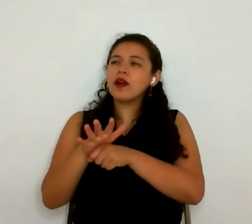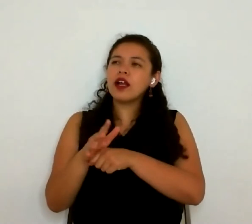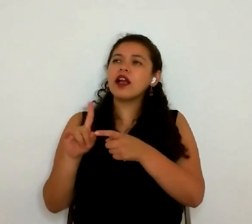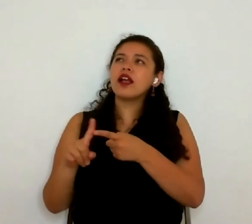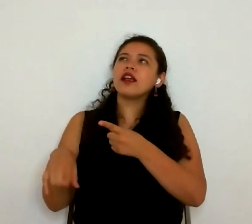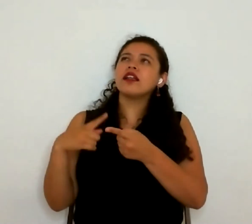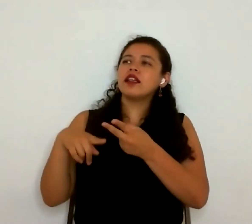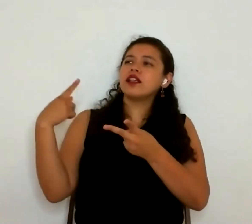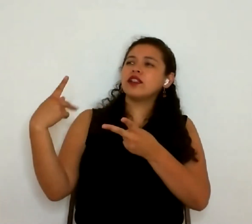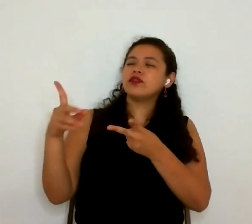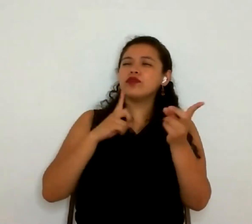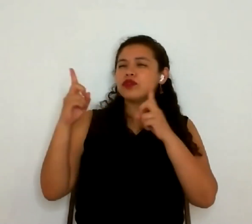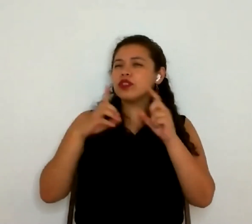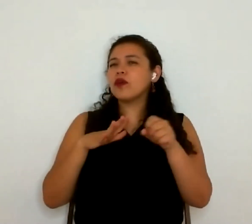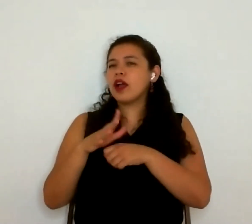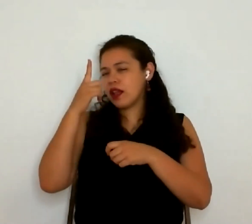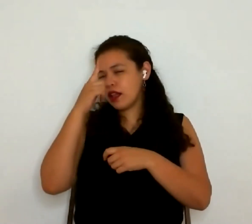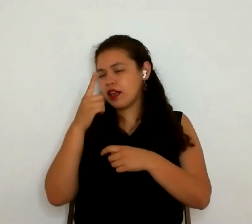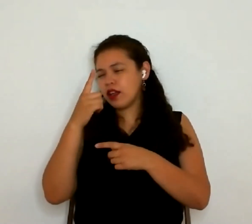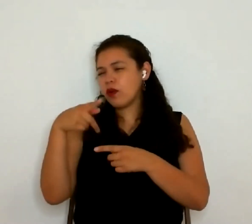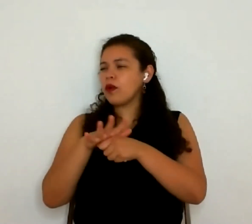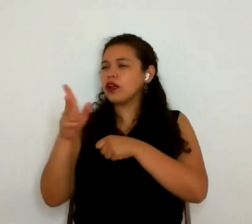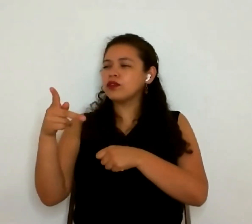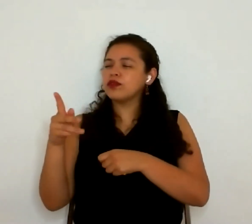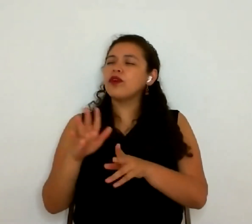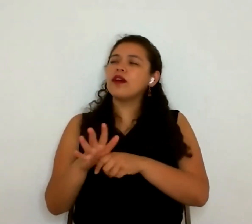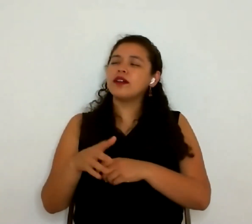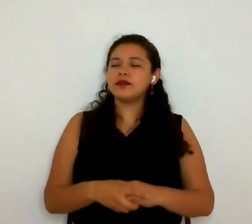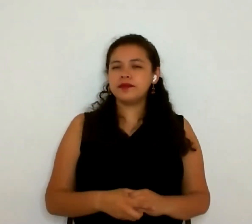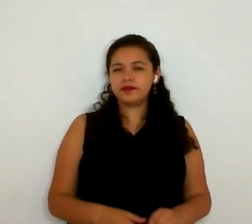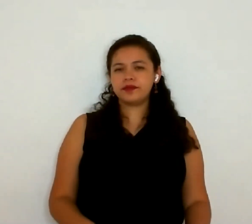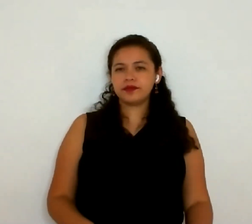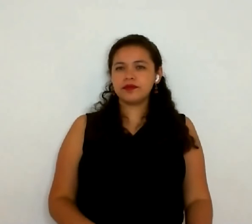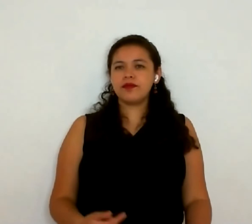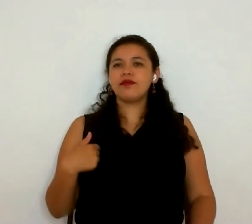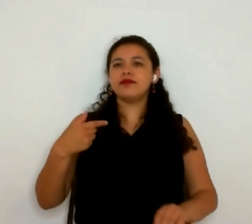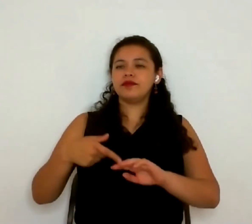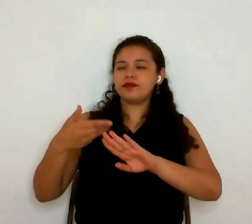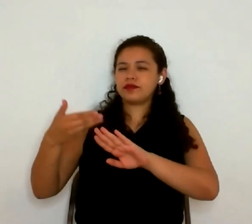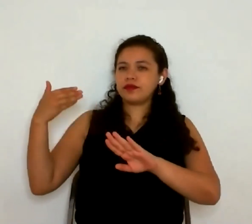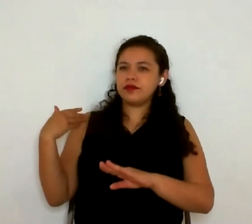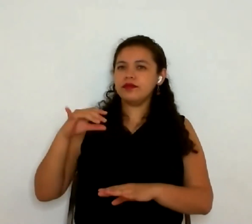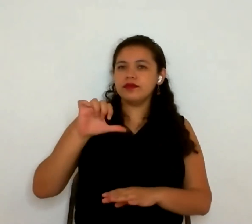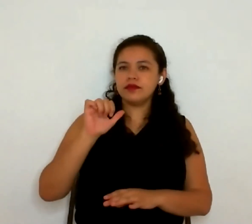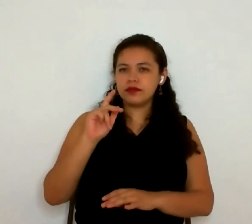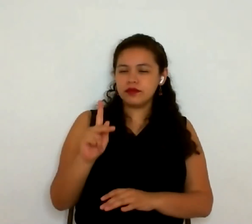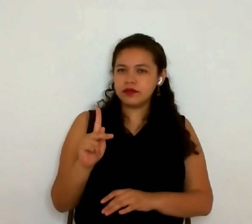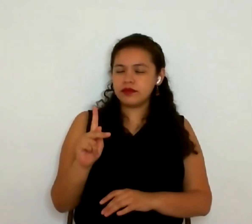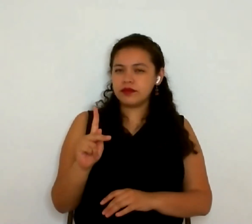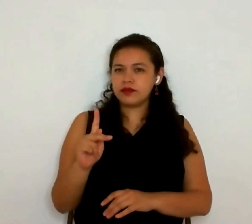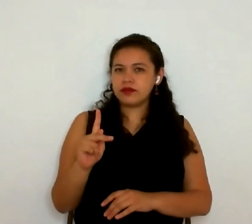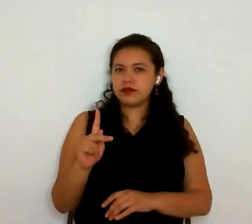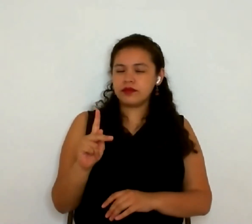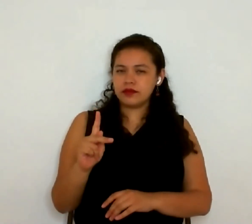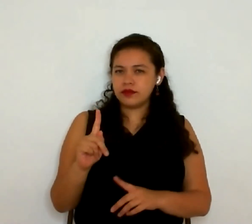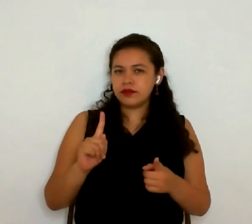si no lo es yo anteriormente he tomado un curso de ya sobre la tabulación